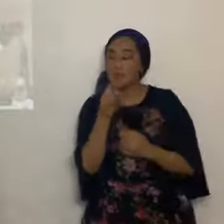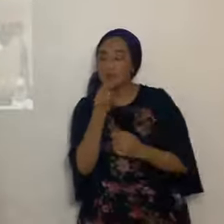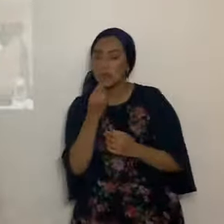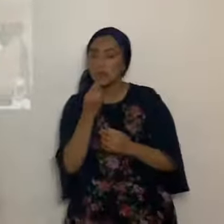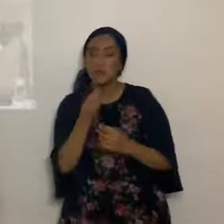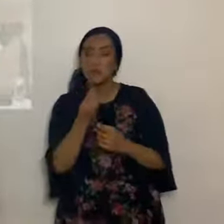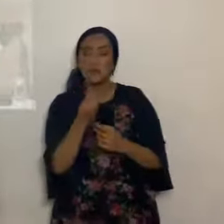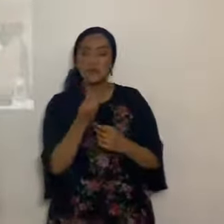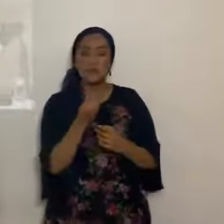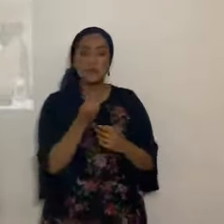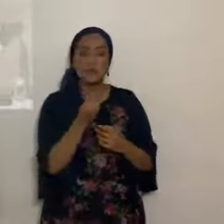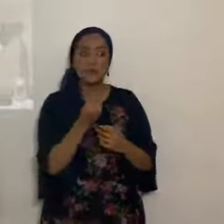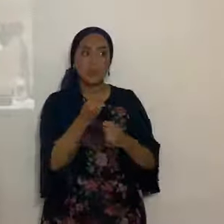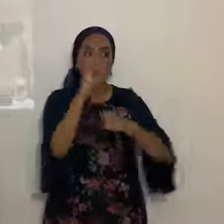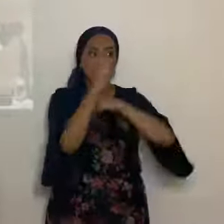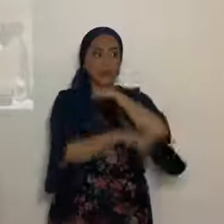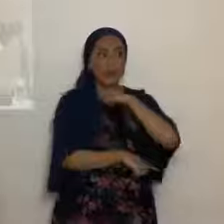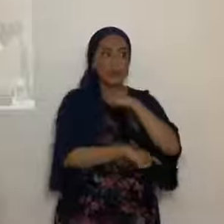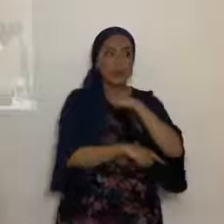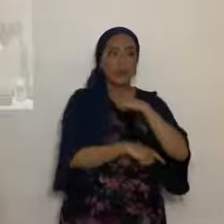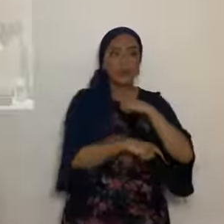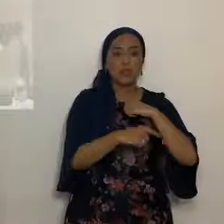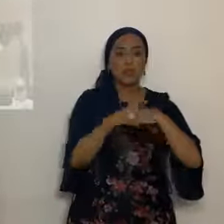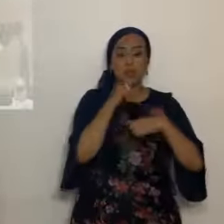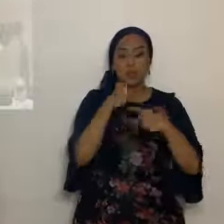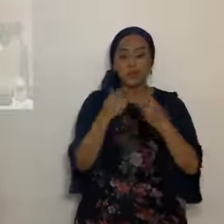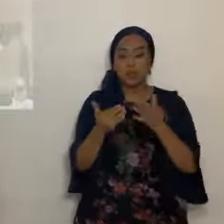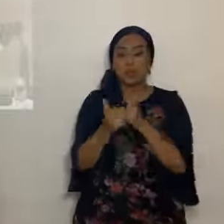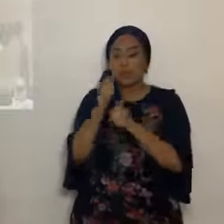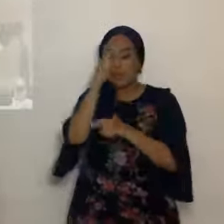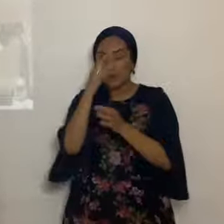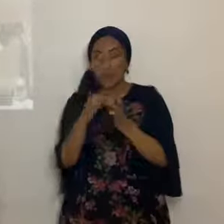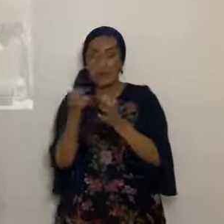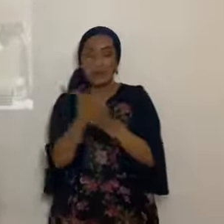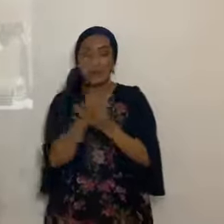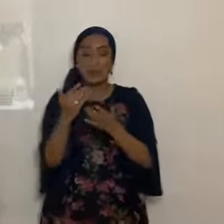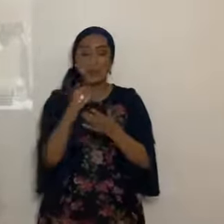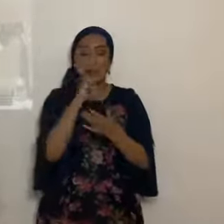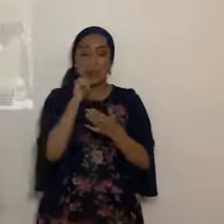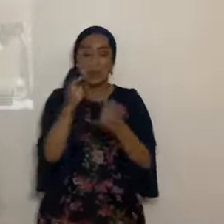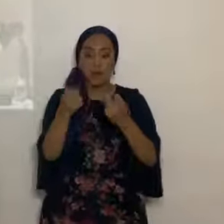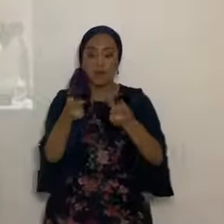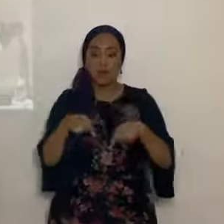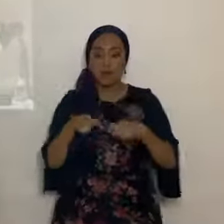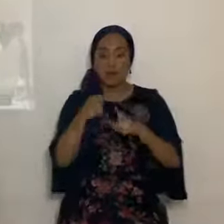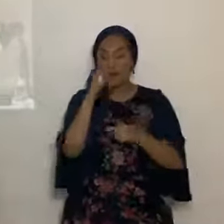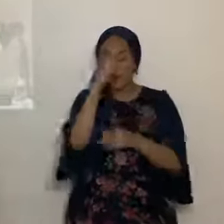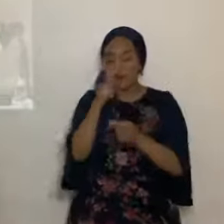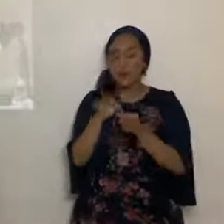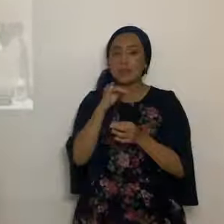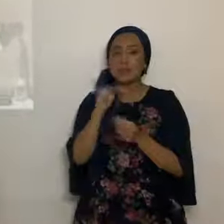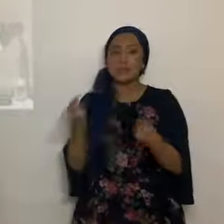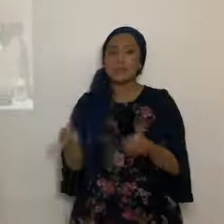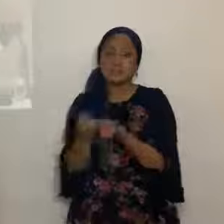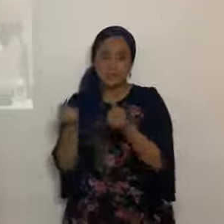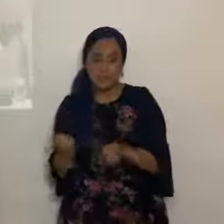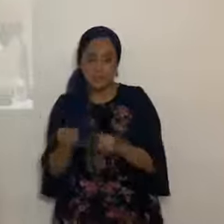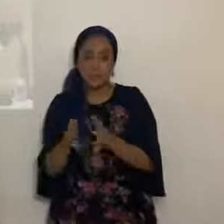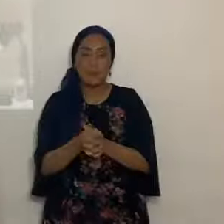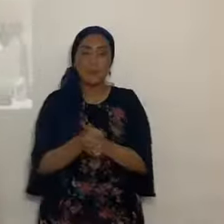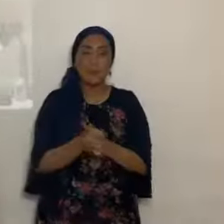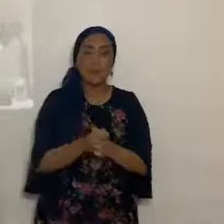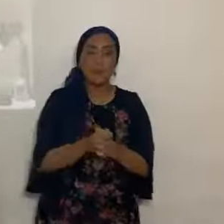condenado porque no lo hace con fe, y todo lo que no proviene de fe es pecado. Entonces,